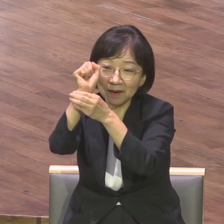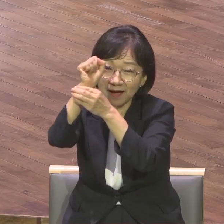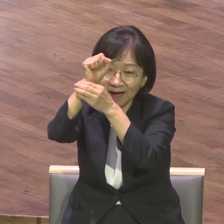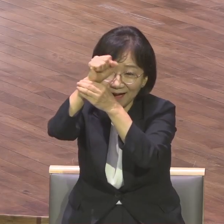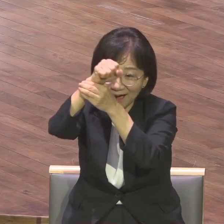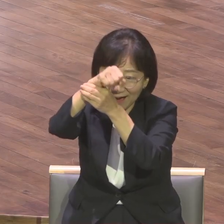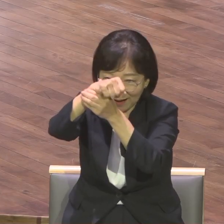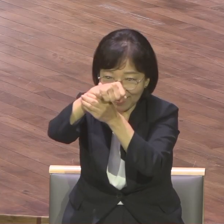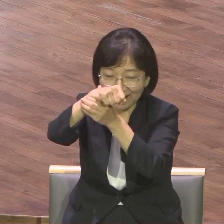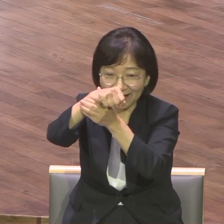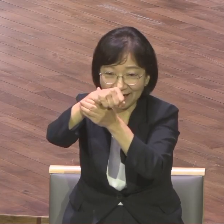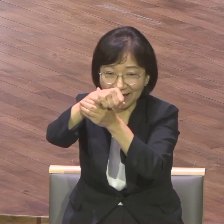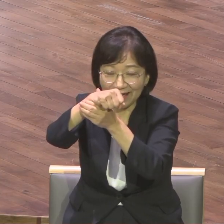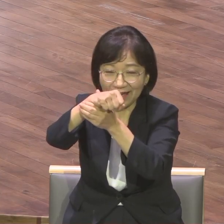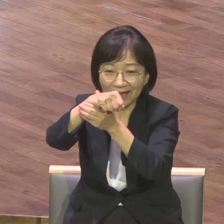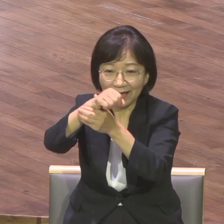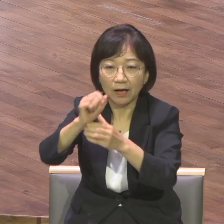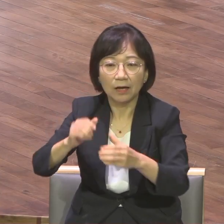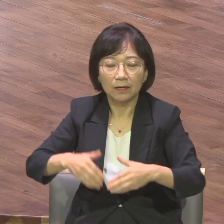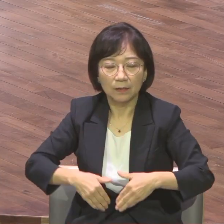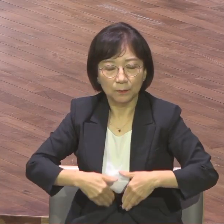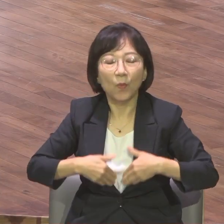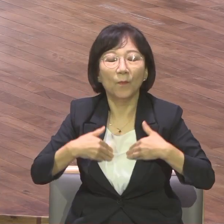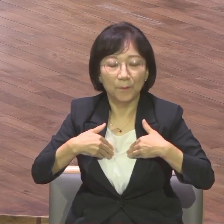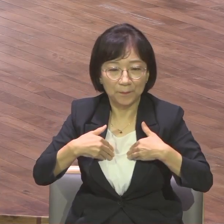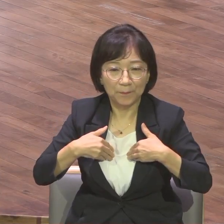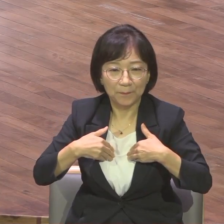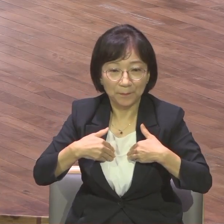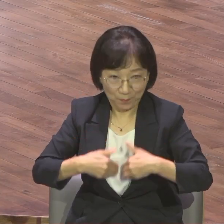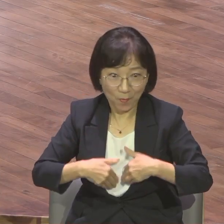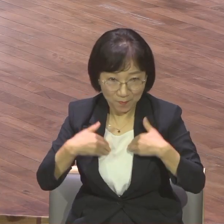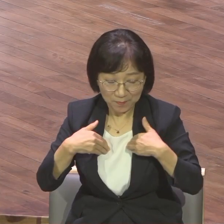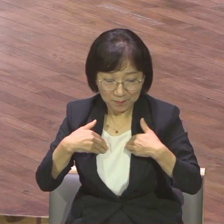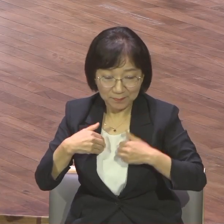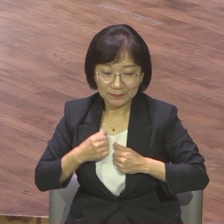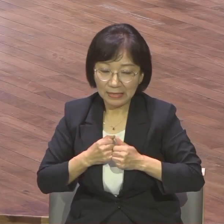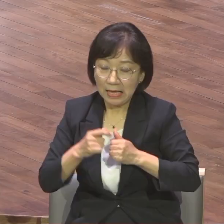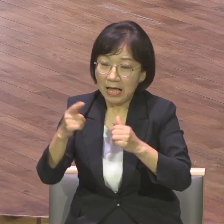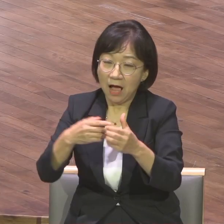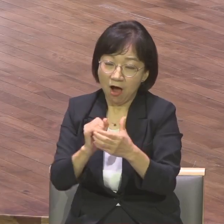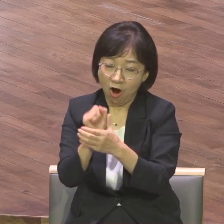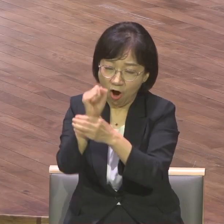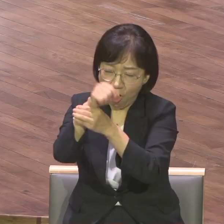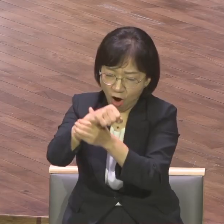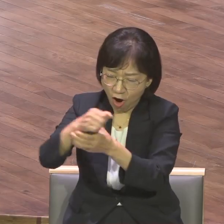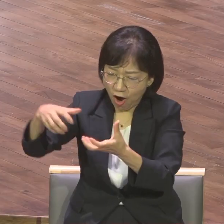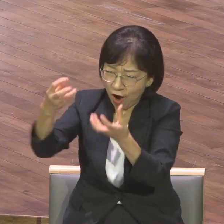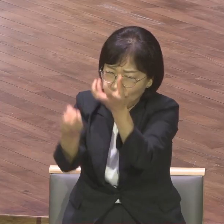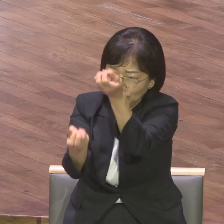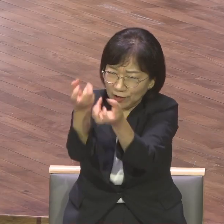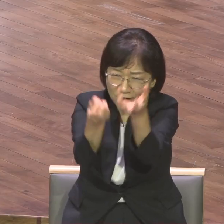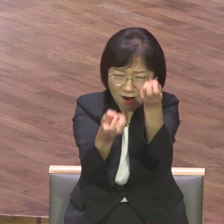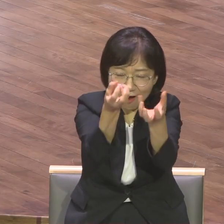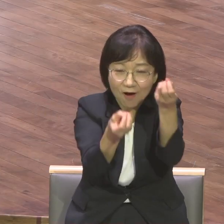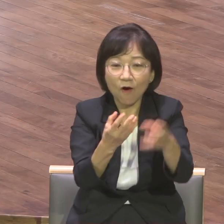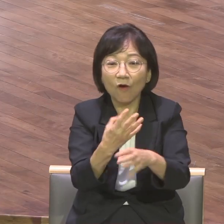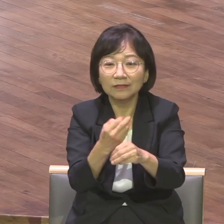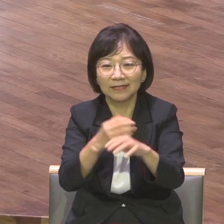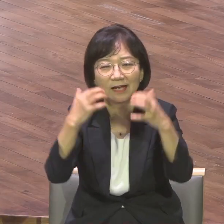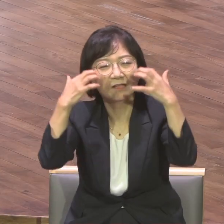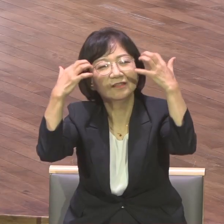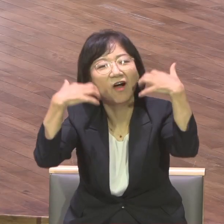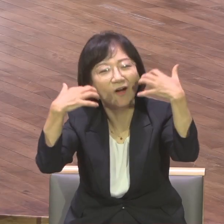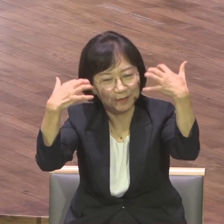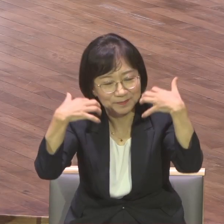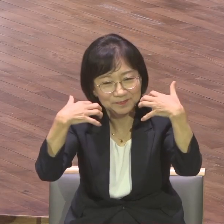됩니다. 이때가 봄이고 무화과 나무에서 본격적 열매를 거둘 때가 이제 여름인데